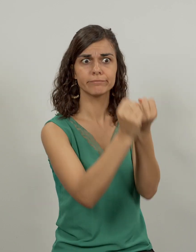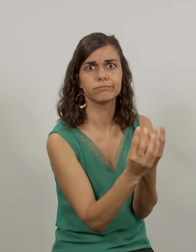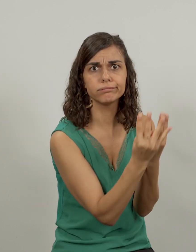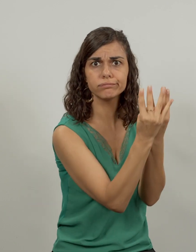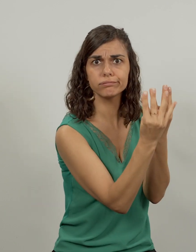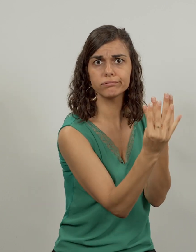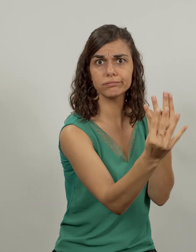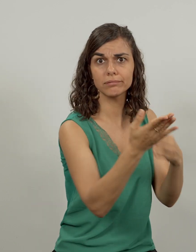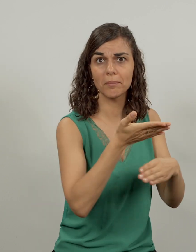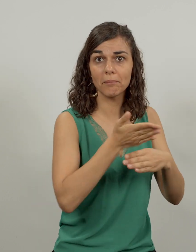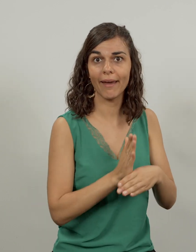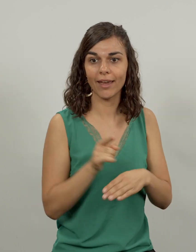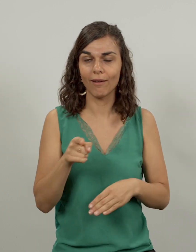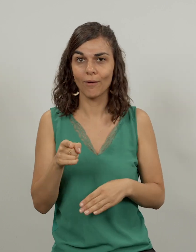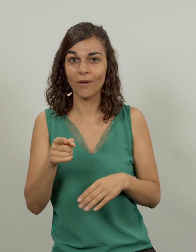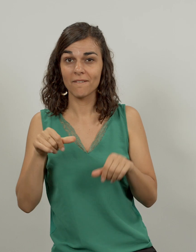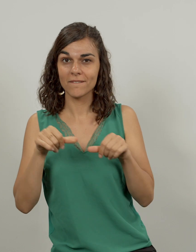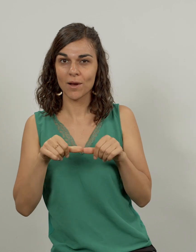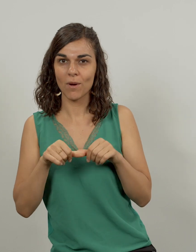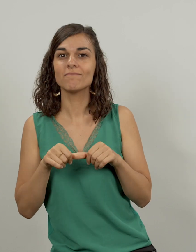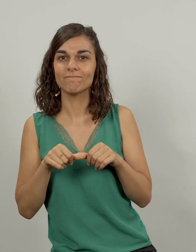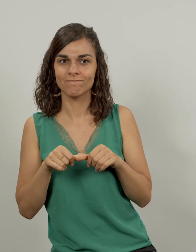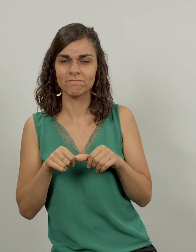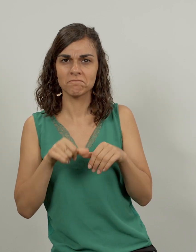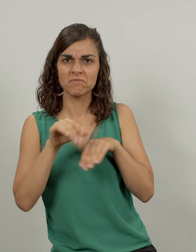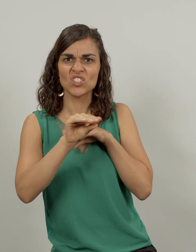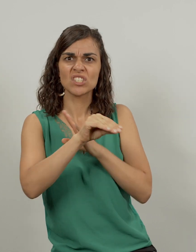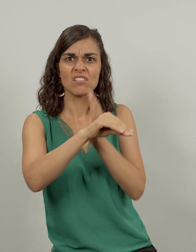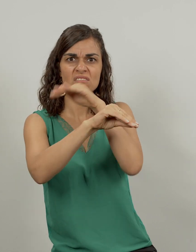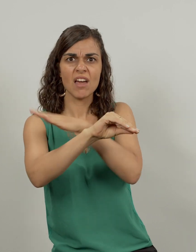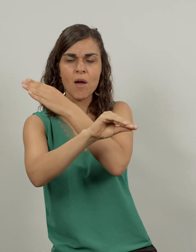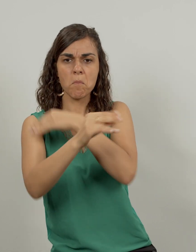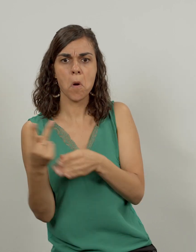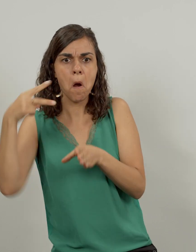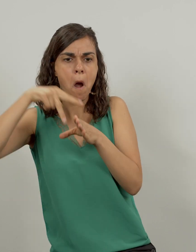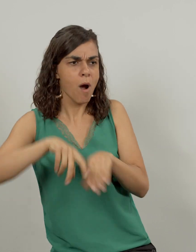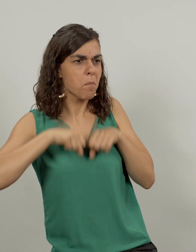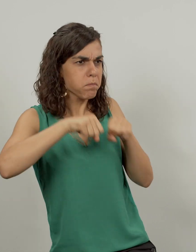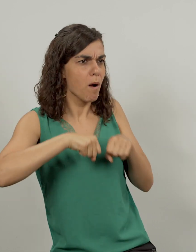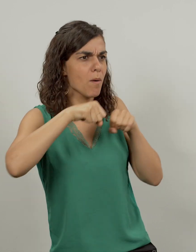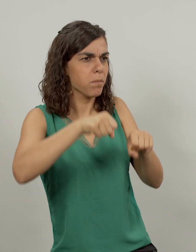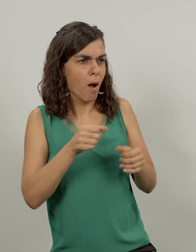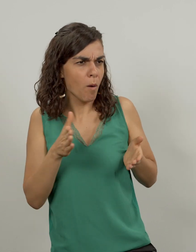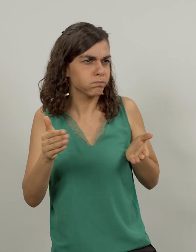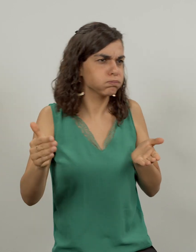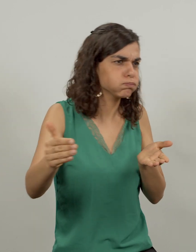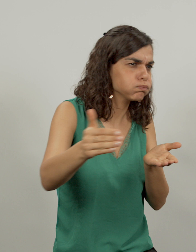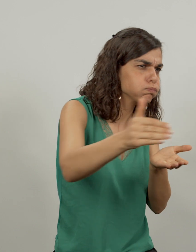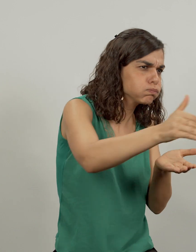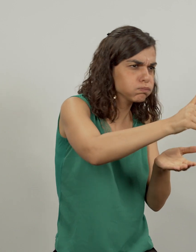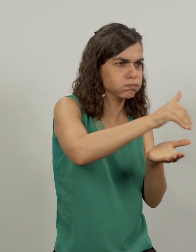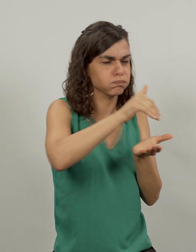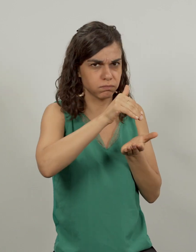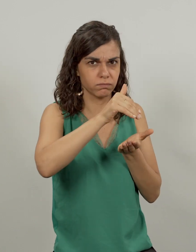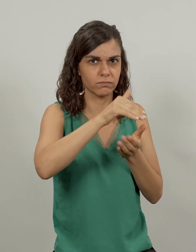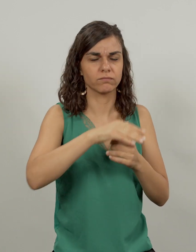et au moment de la récolte, de la moisson, les Madianites à dos de chameau viennent envahir